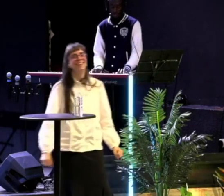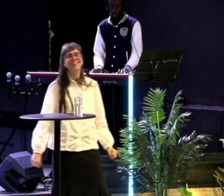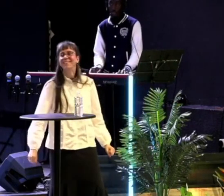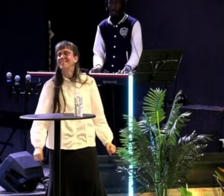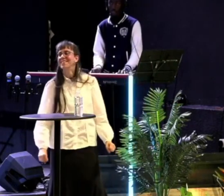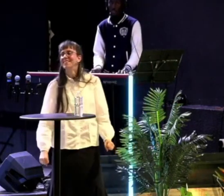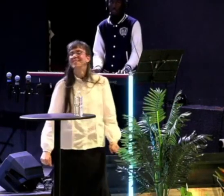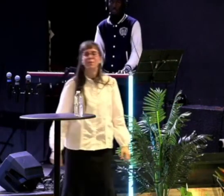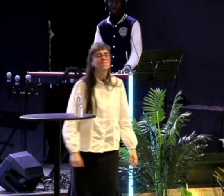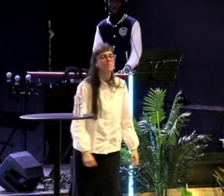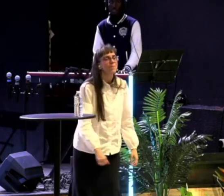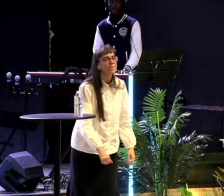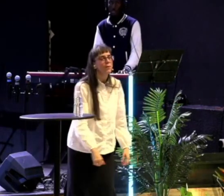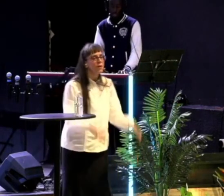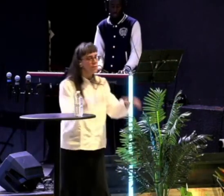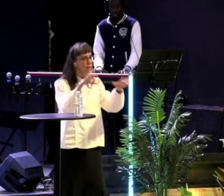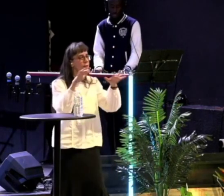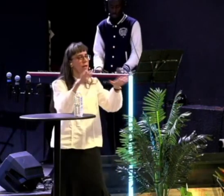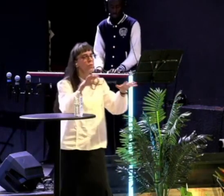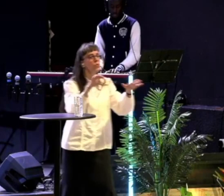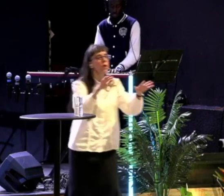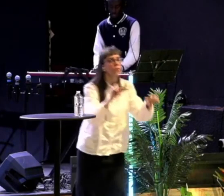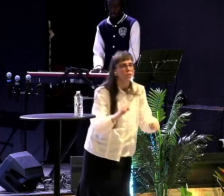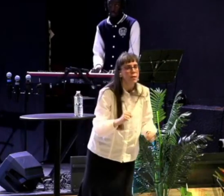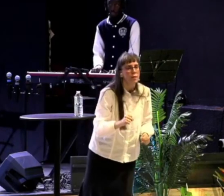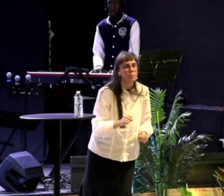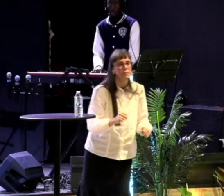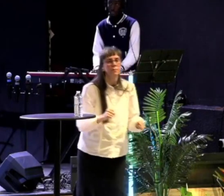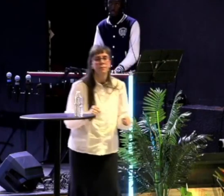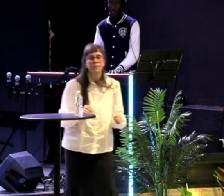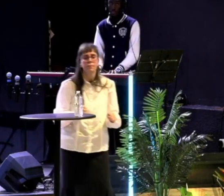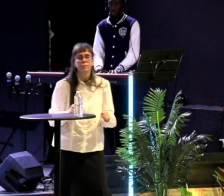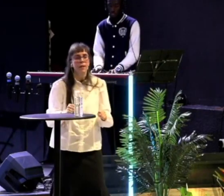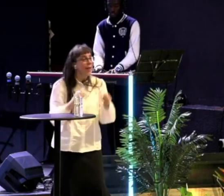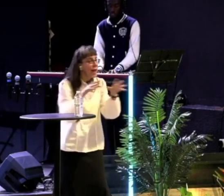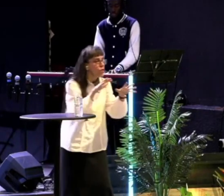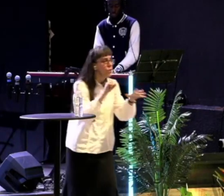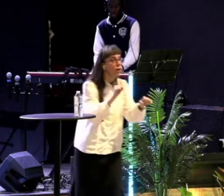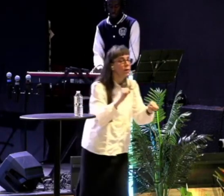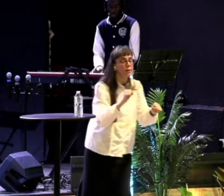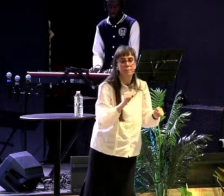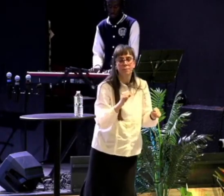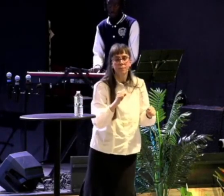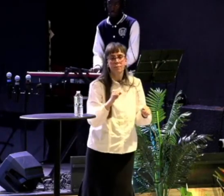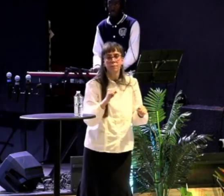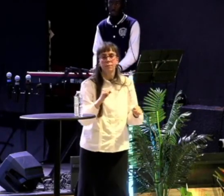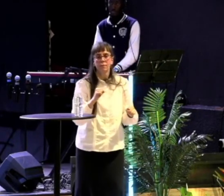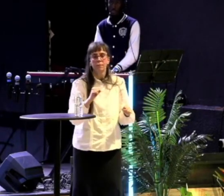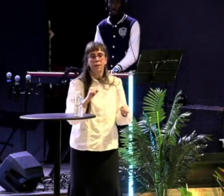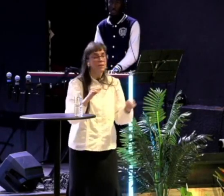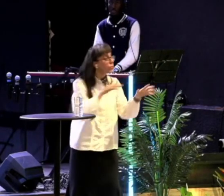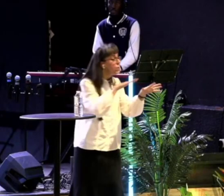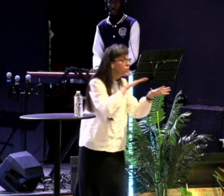C'est pour ça qu'il est dit dans Hébreux 1, 14. Wow. Que les anges de Dieu sont des